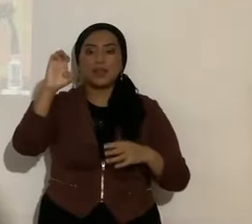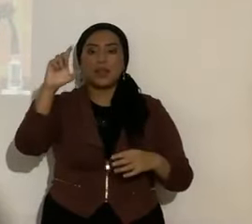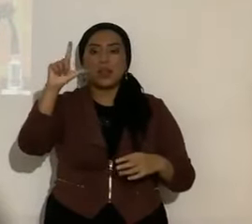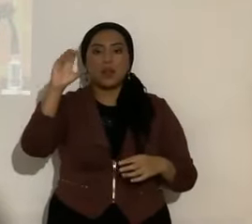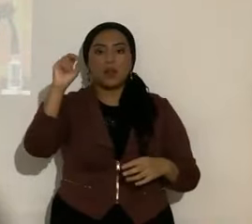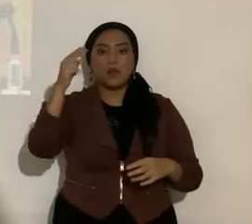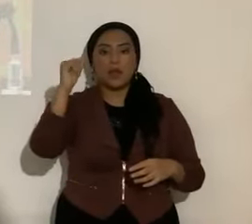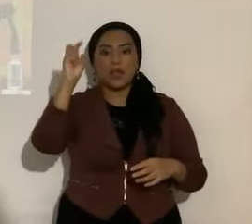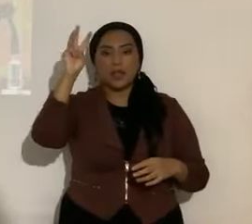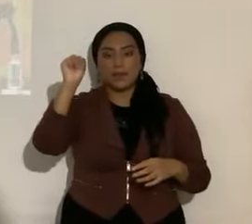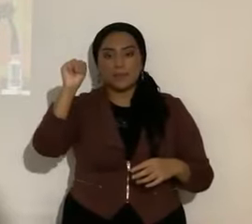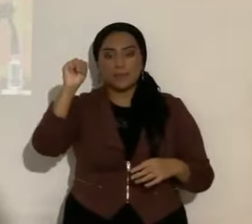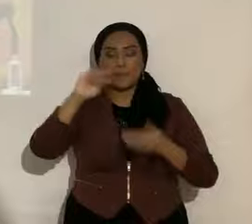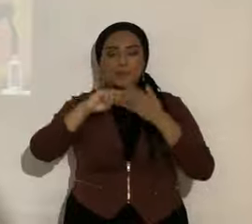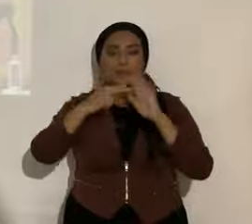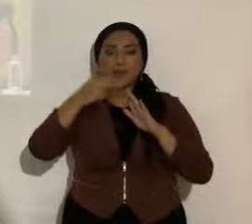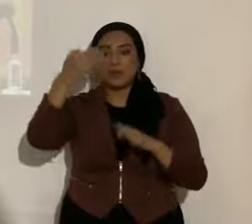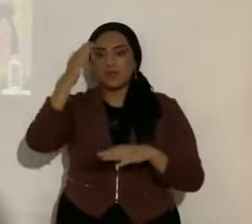como Dios.